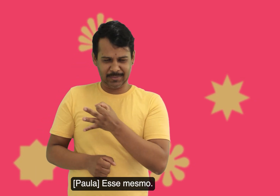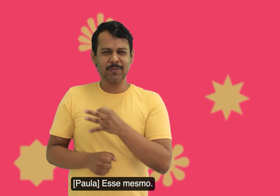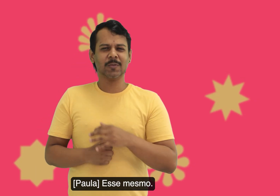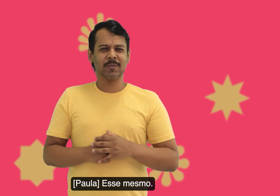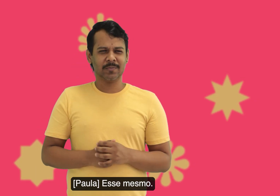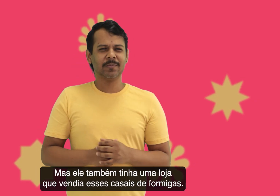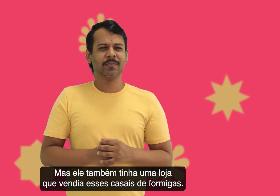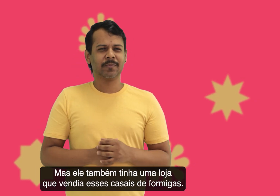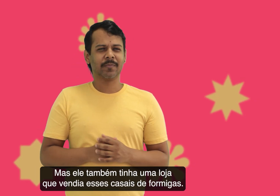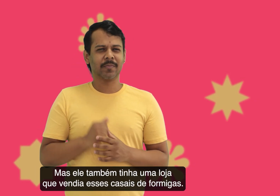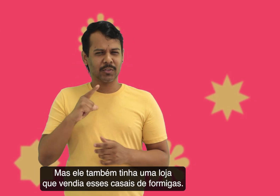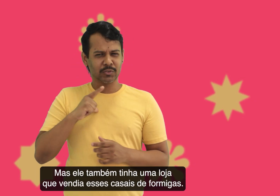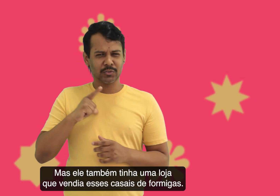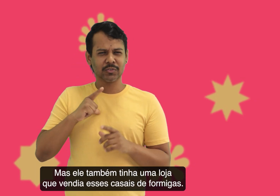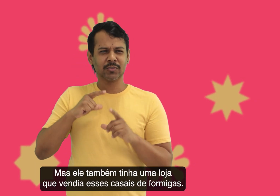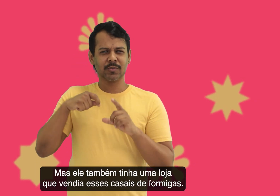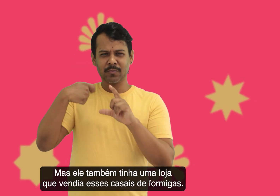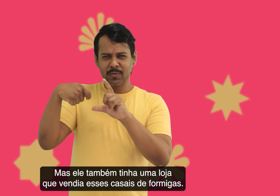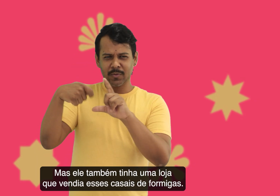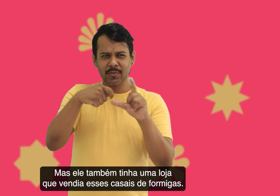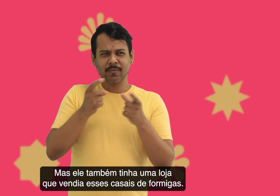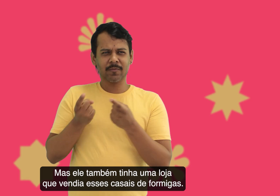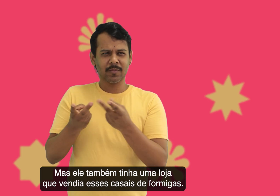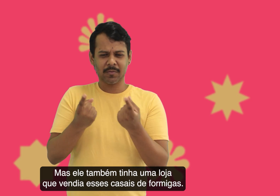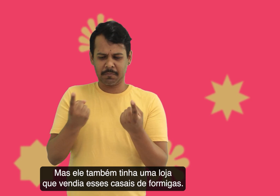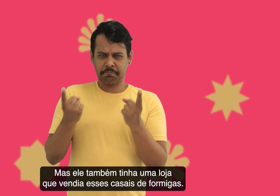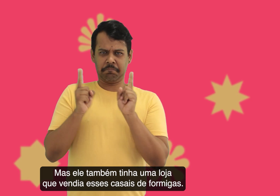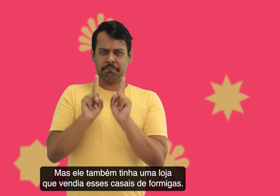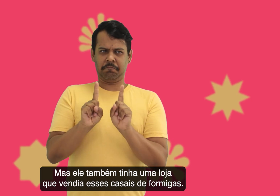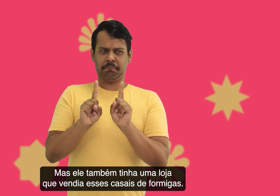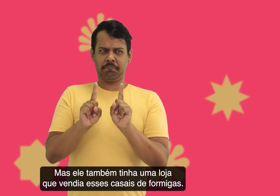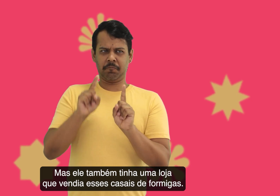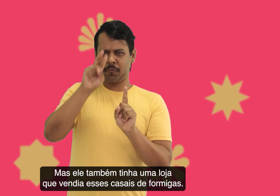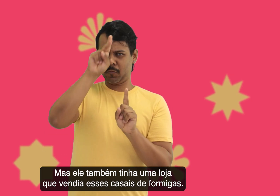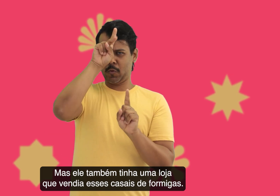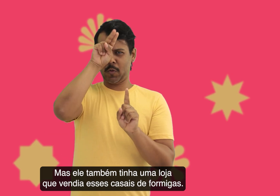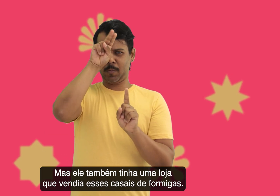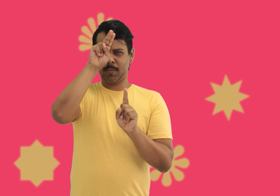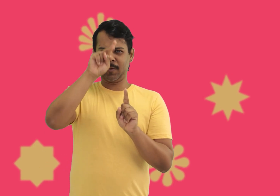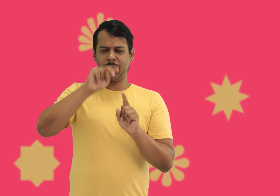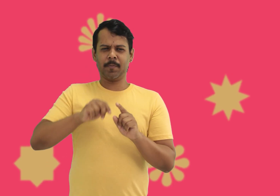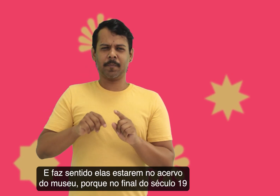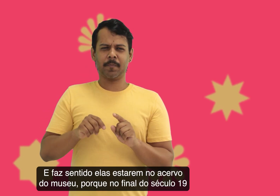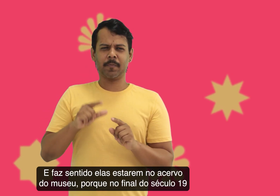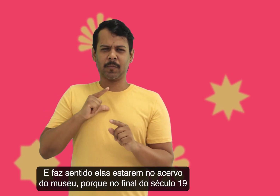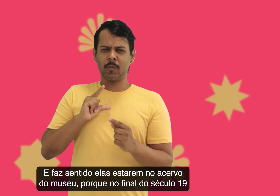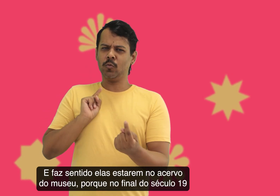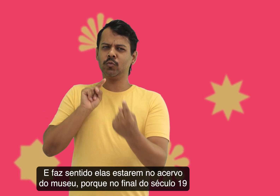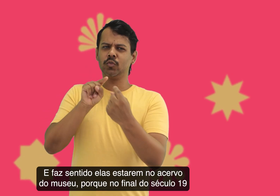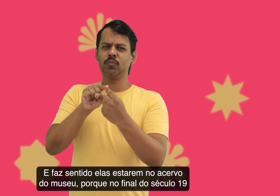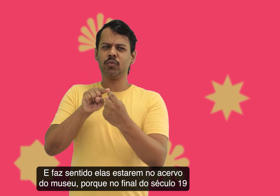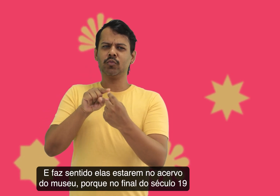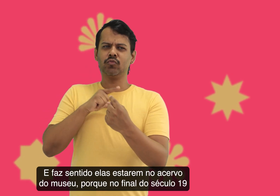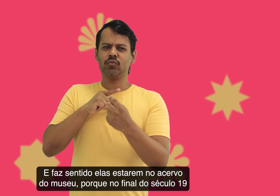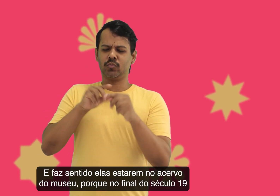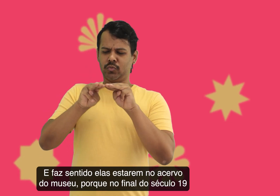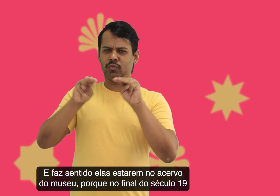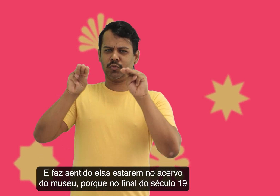mesmo. Mas ele também tinha uma loja que vendia esses casais de formigas. E faz sentido elas estarem no acervo